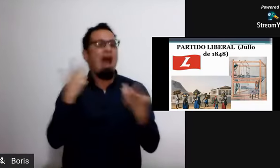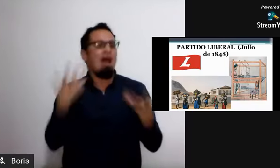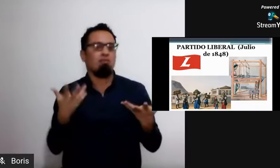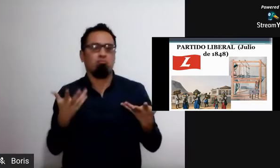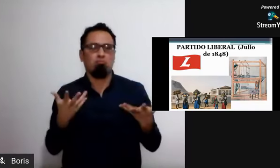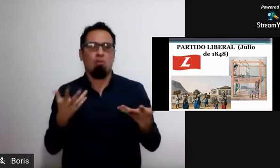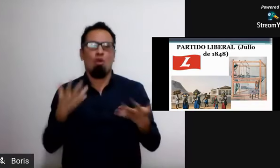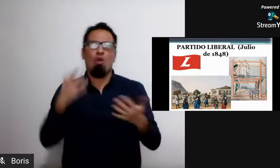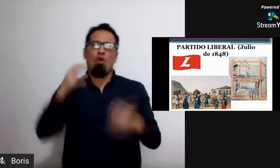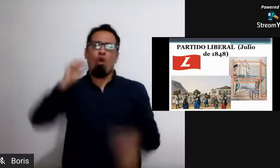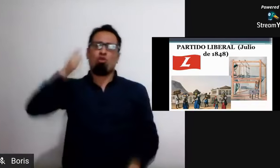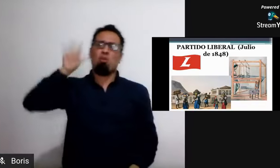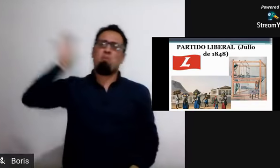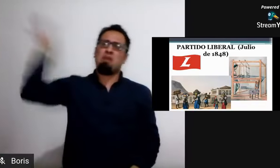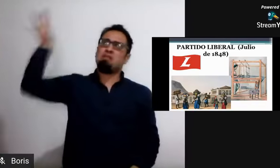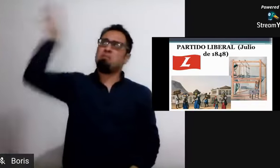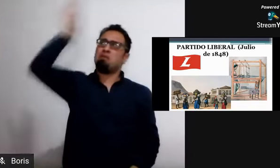otro lado, tenemos a los comerciantes